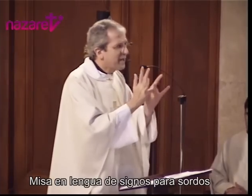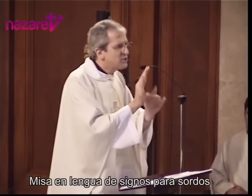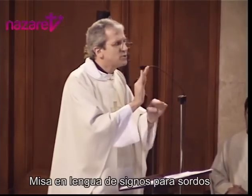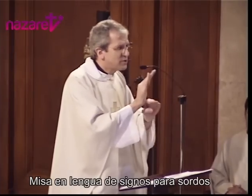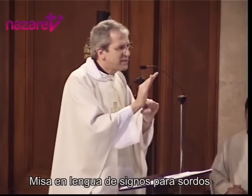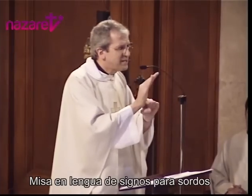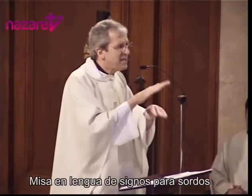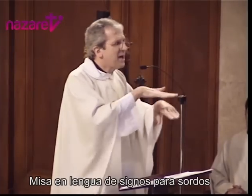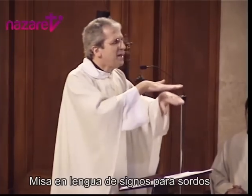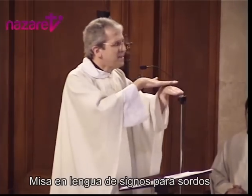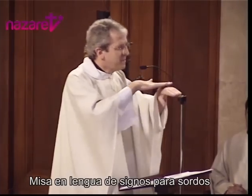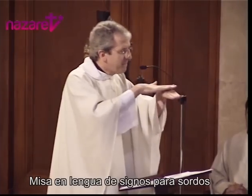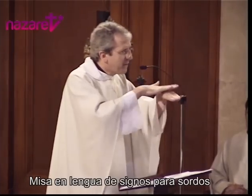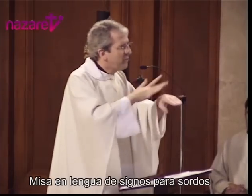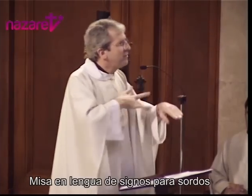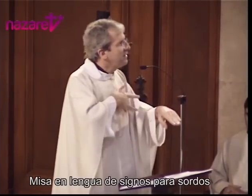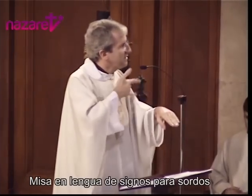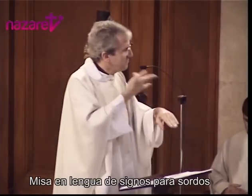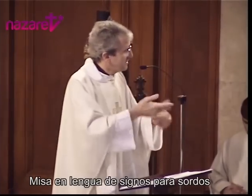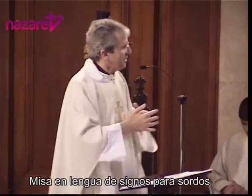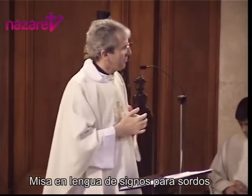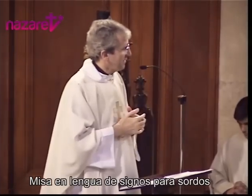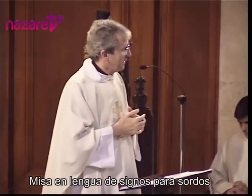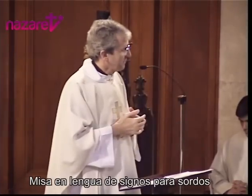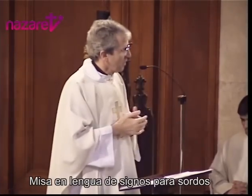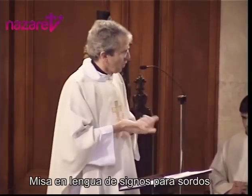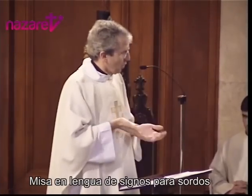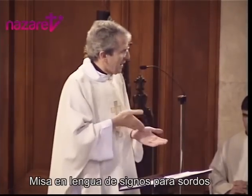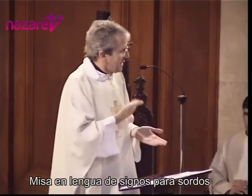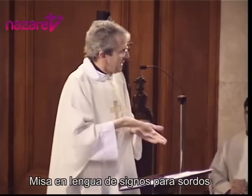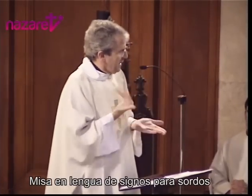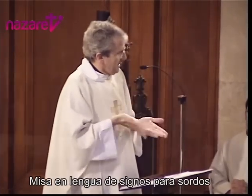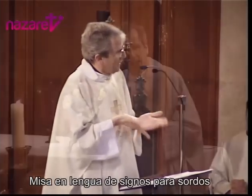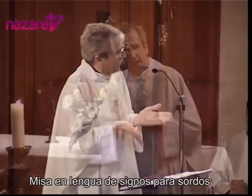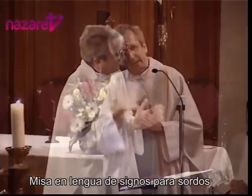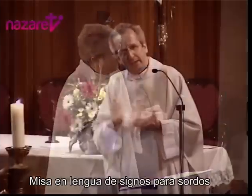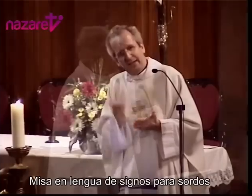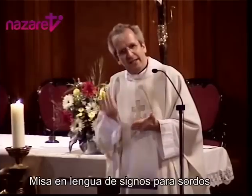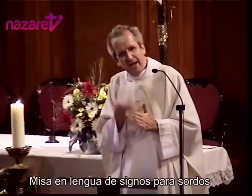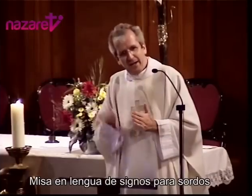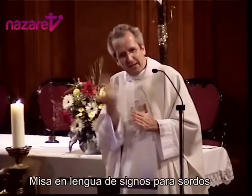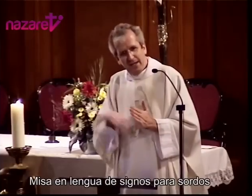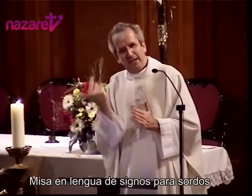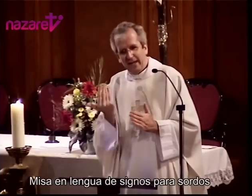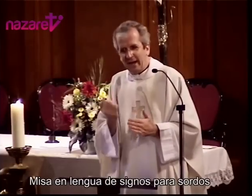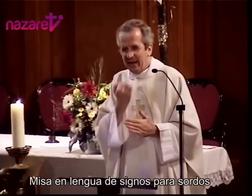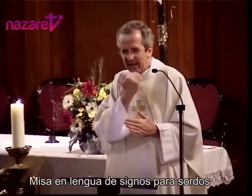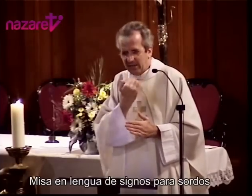Jesús nos enseña de perdón y de misericordia. Con lo cual hay que quitar, quitar ese